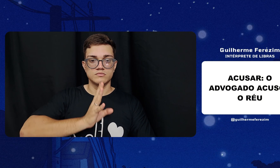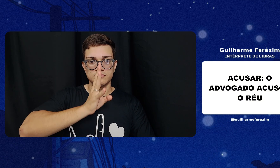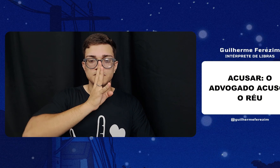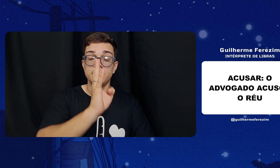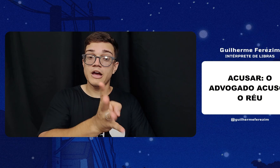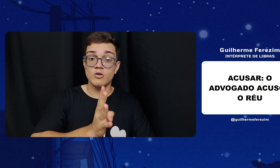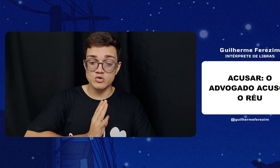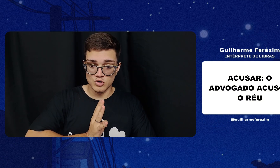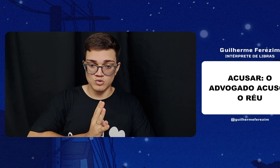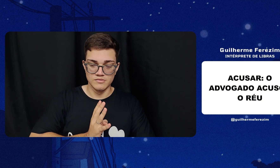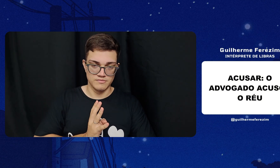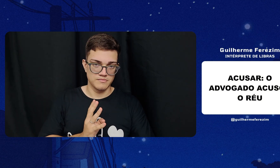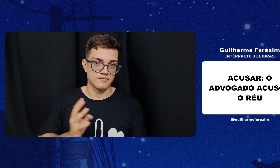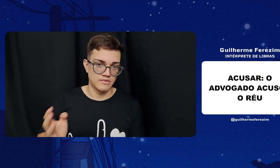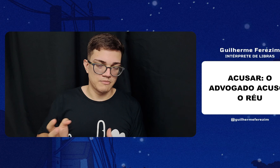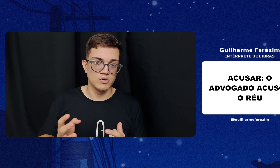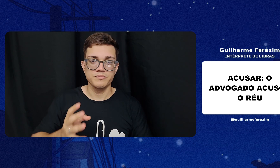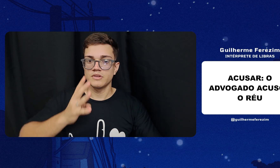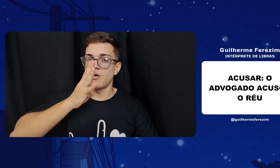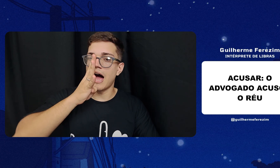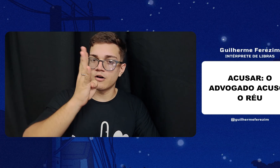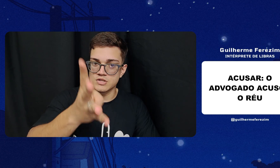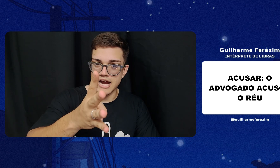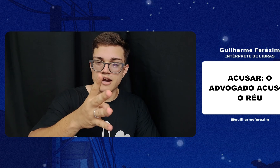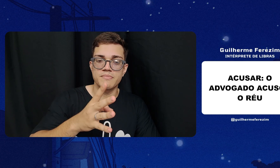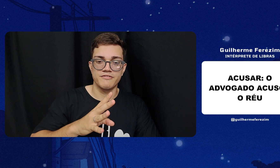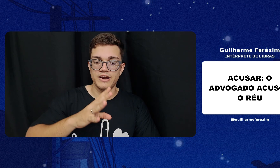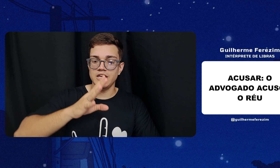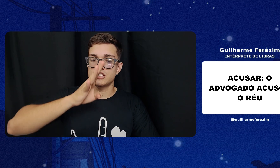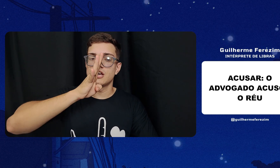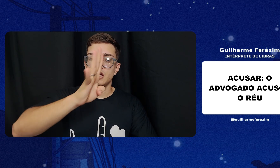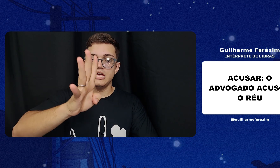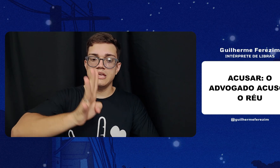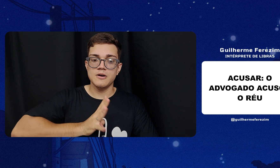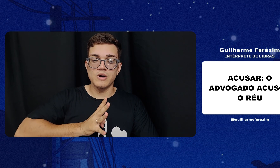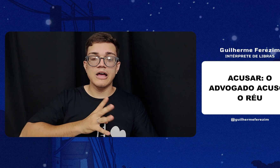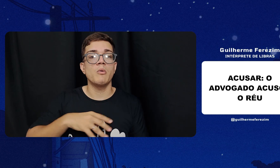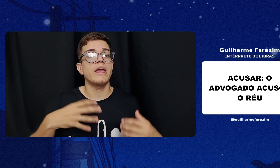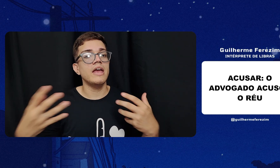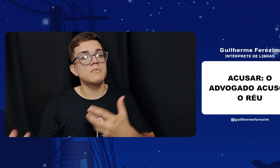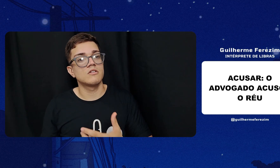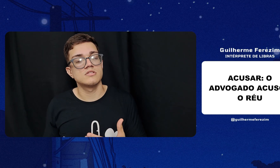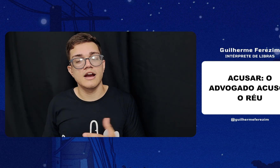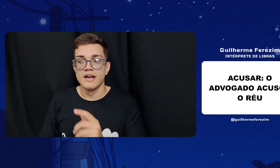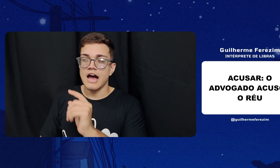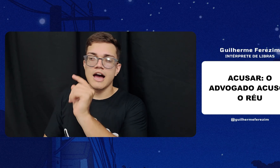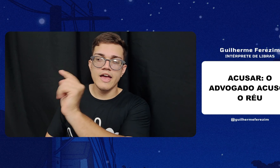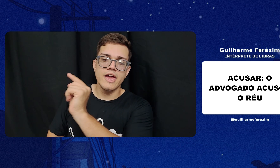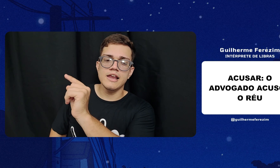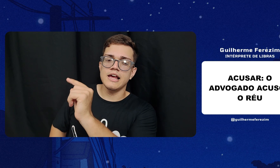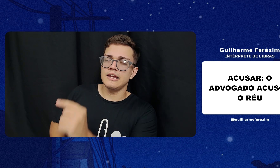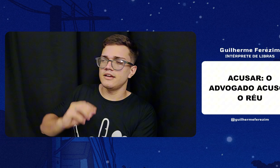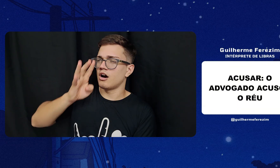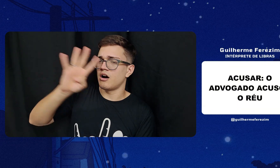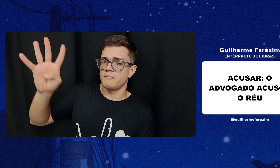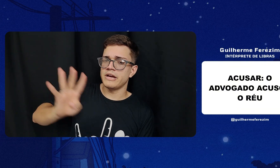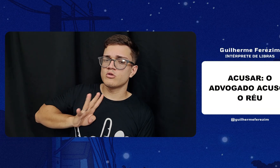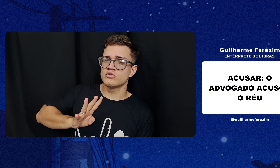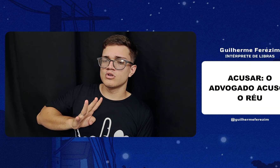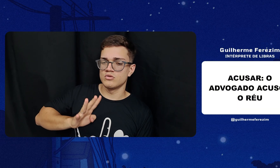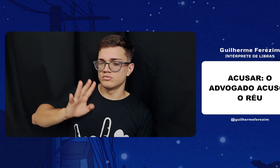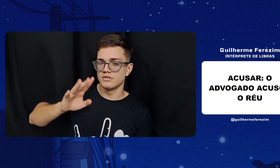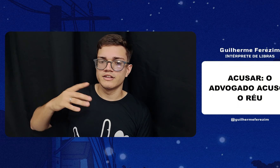acusou, tá bom? Então, acusar pra frente. E quando alguém me acusar, ele ali, ó,